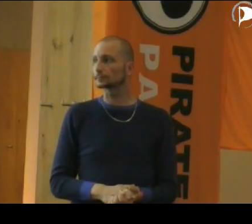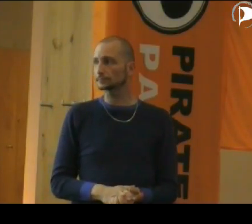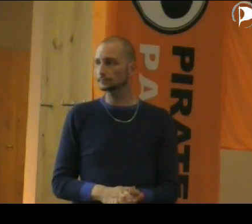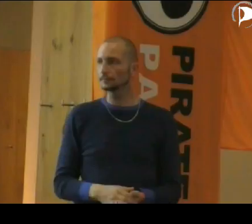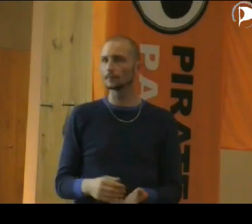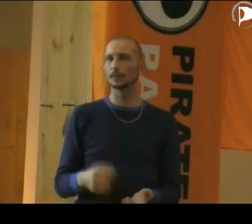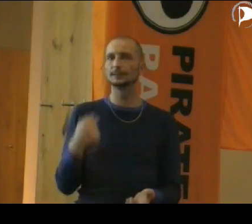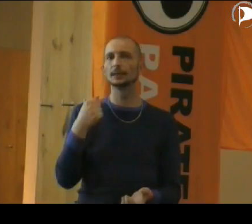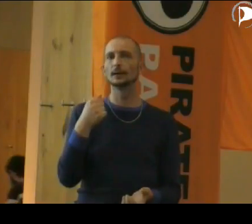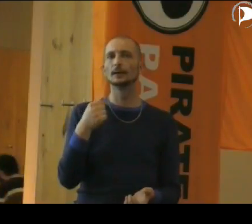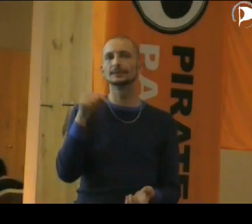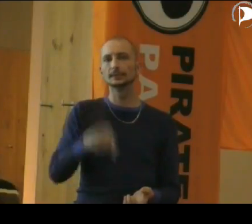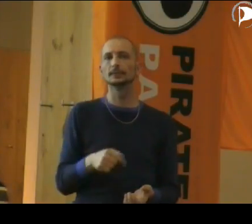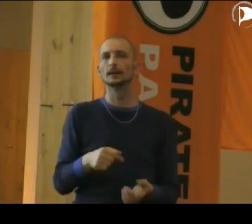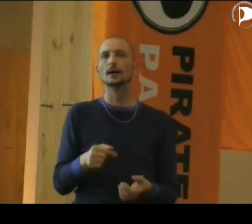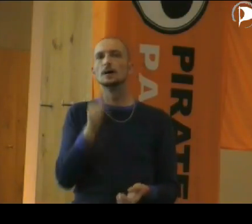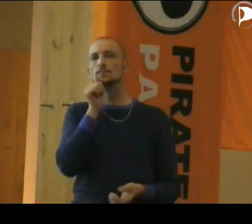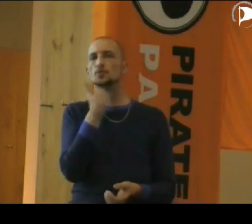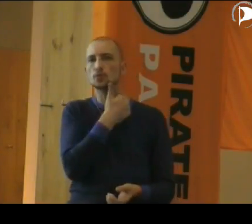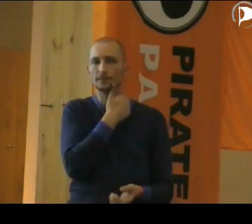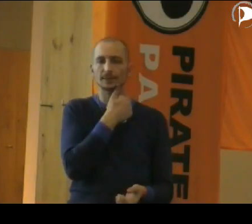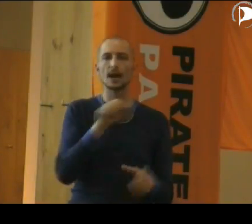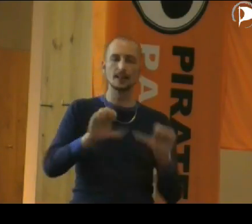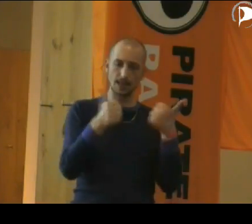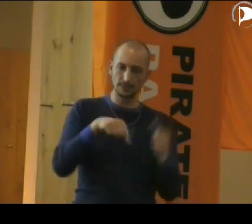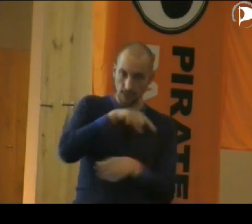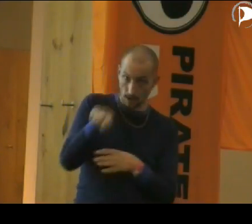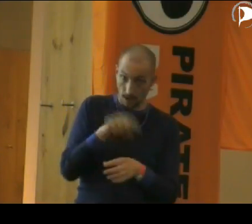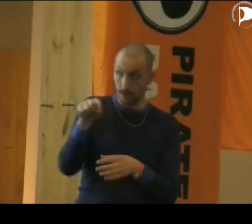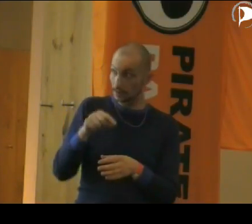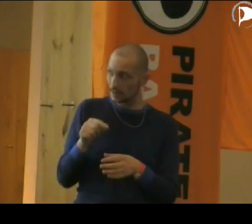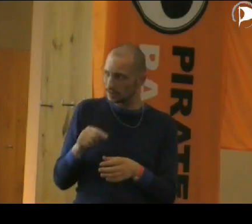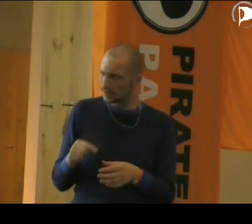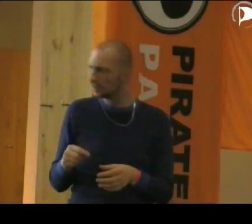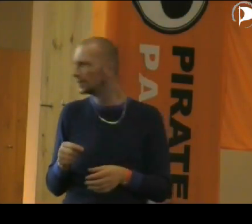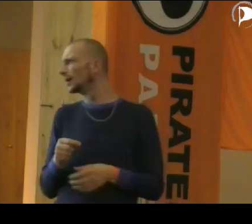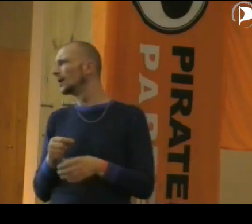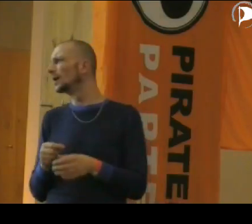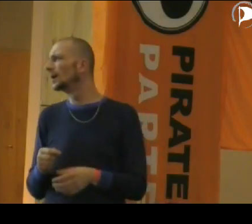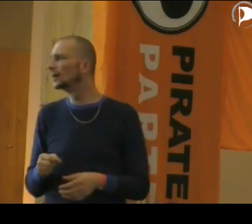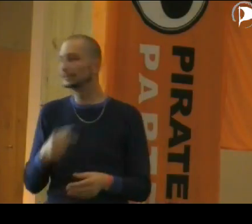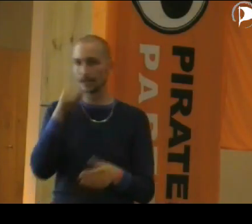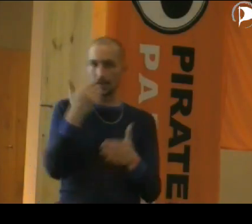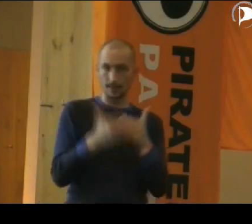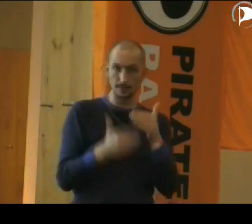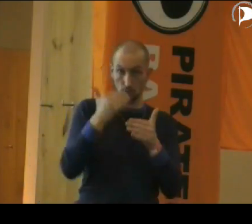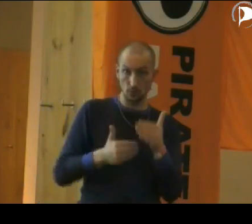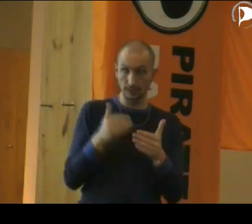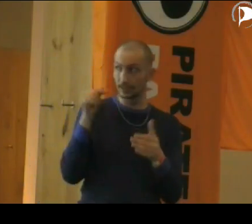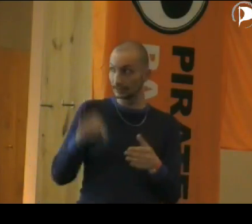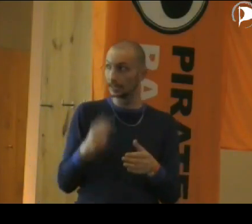niemand auf mein beruf ist und wo finden wir uns